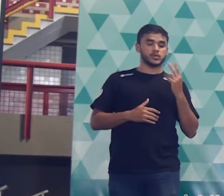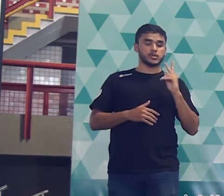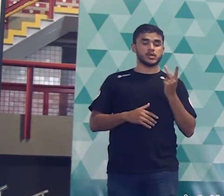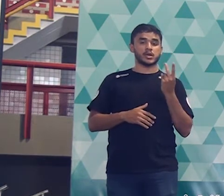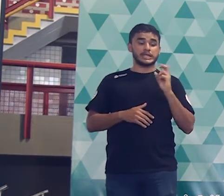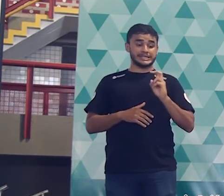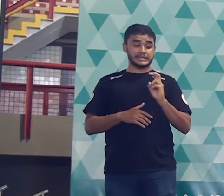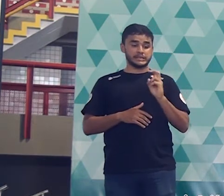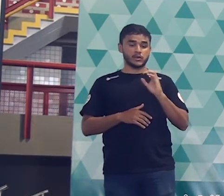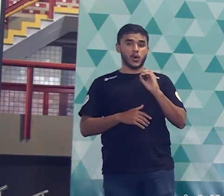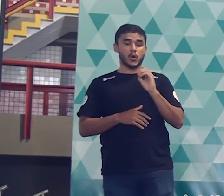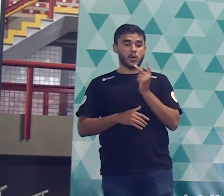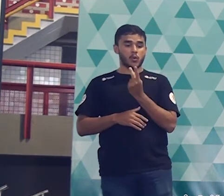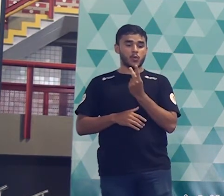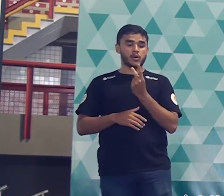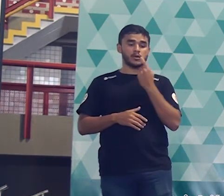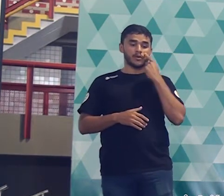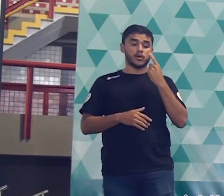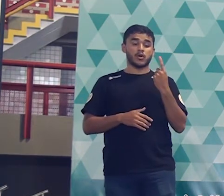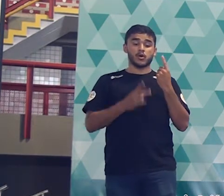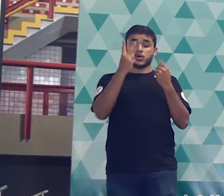você libera quanto de calor?